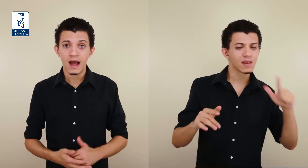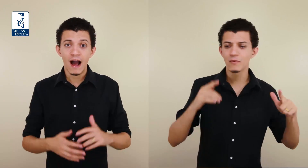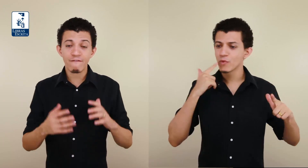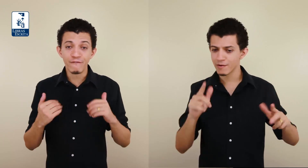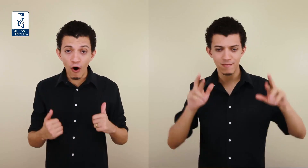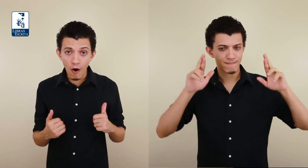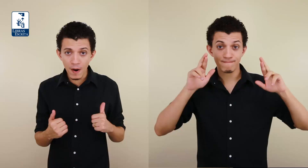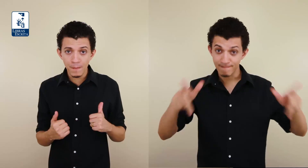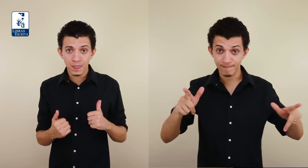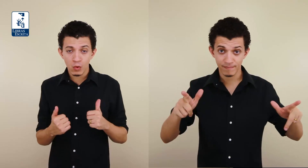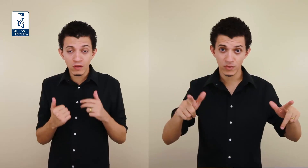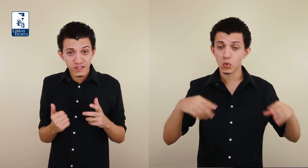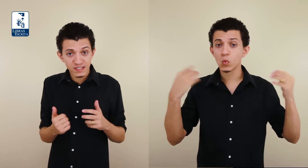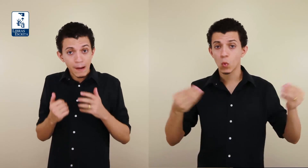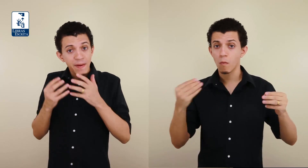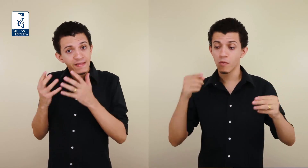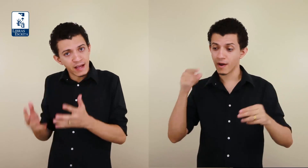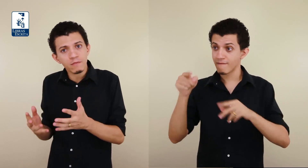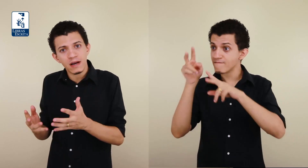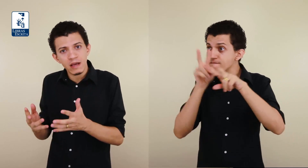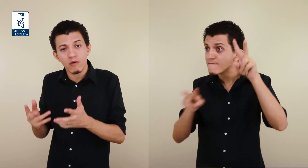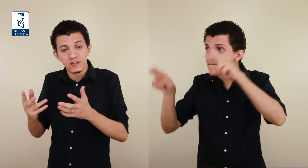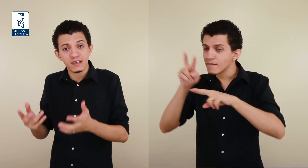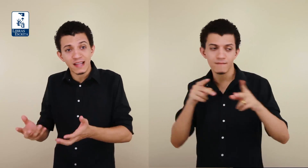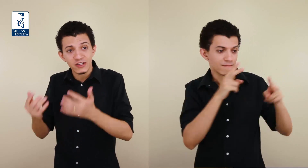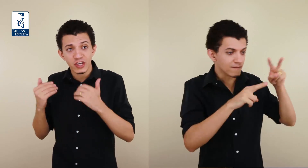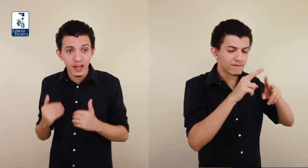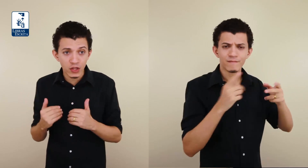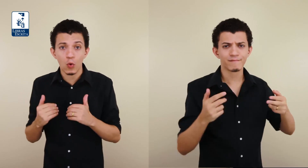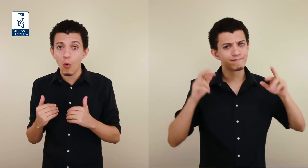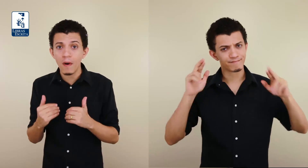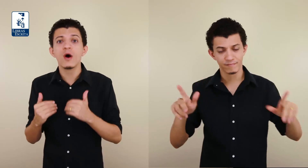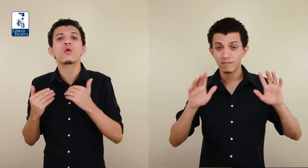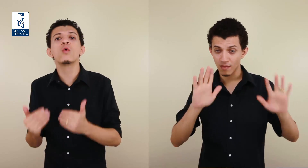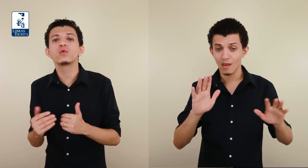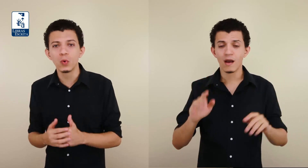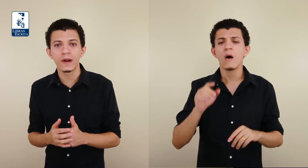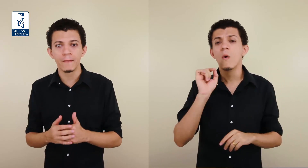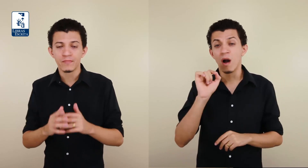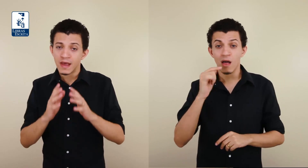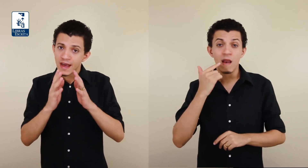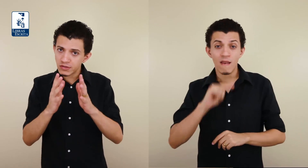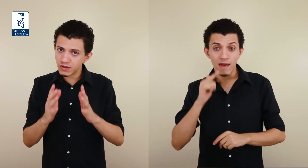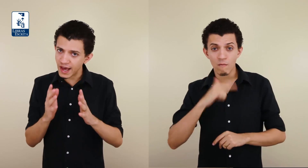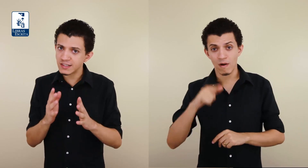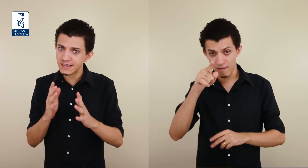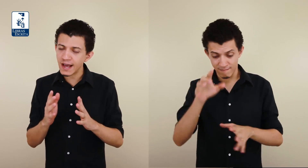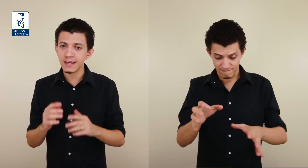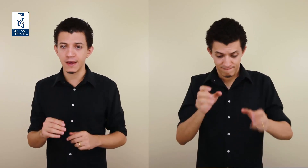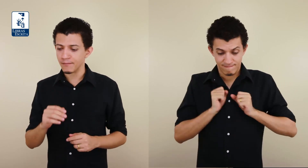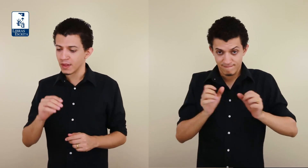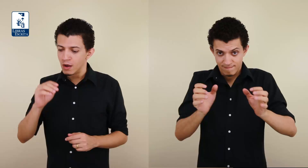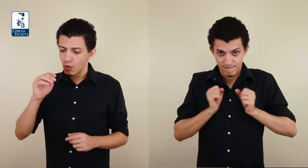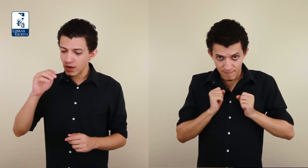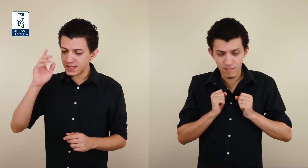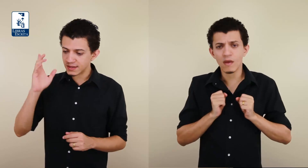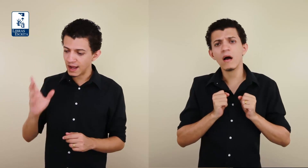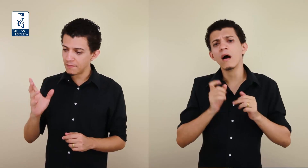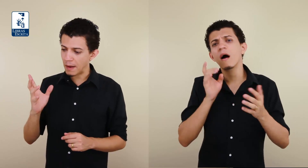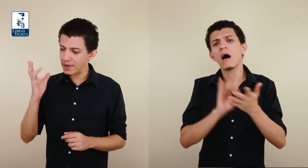A forma, quando você está aprendendo uma língua, você está adquirindo uma cultura. Isso quer dizer que, quando você está